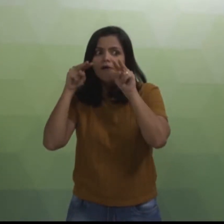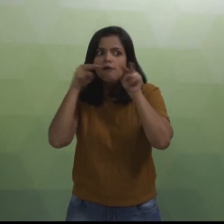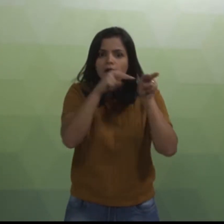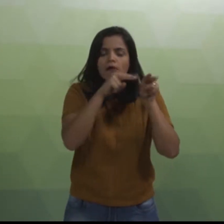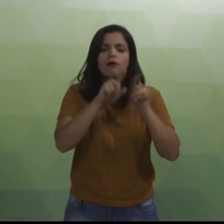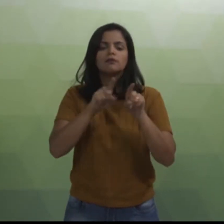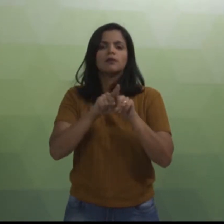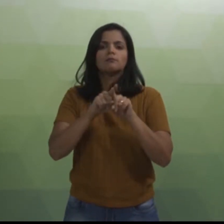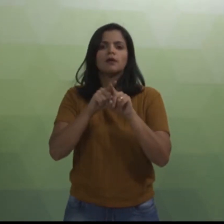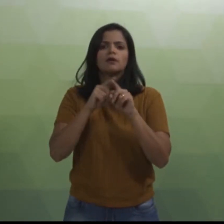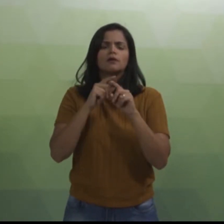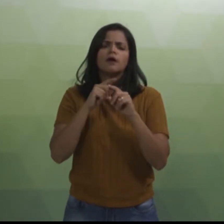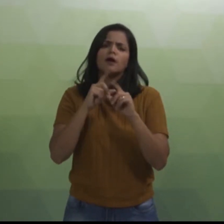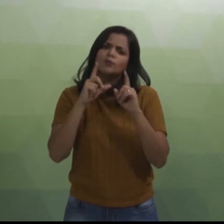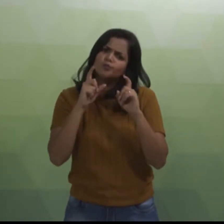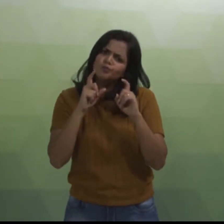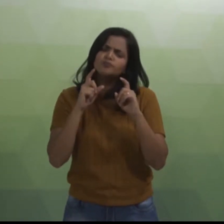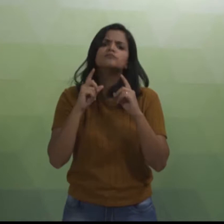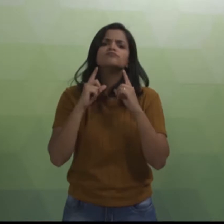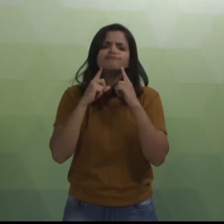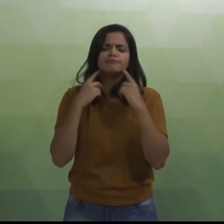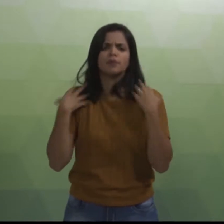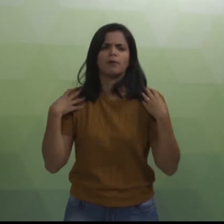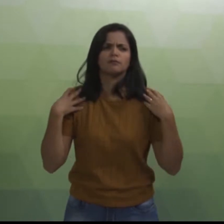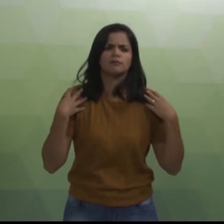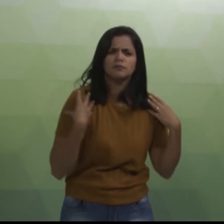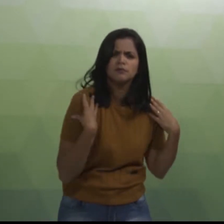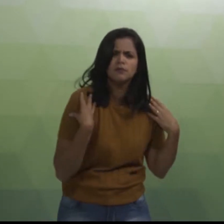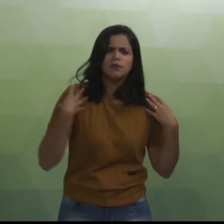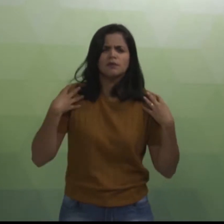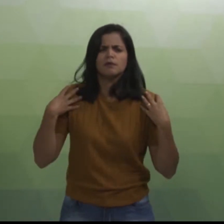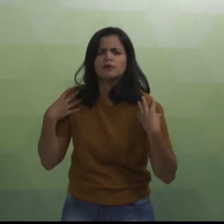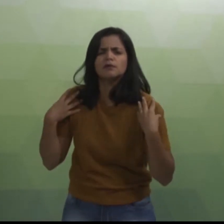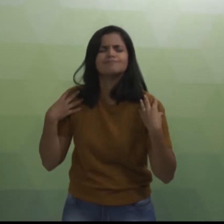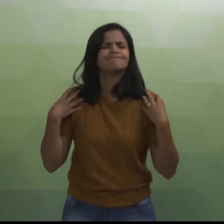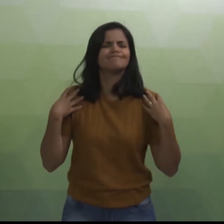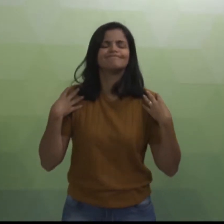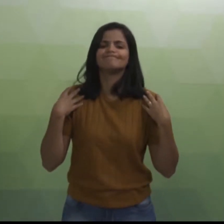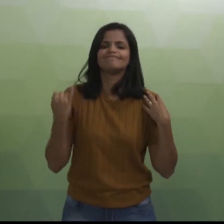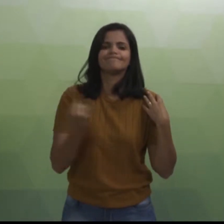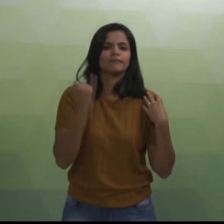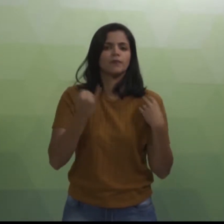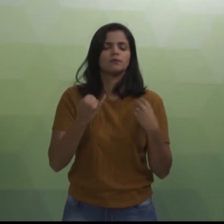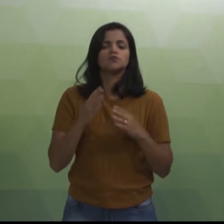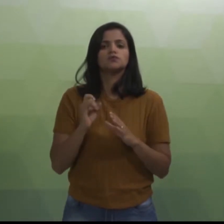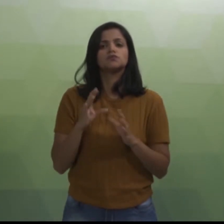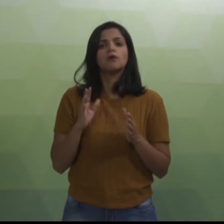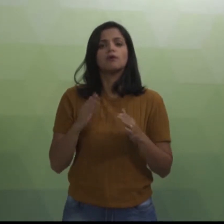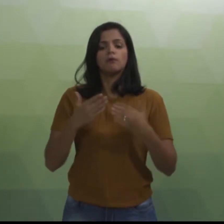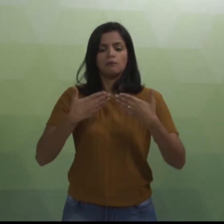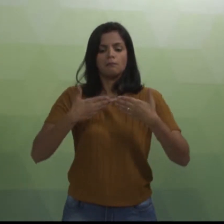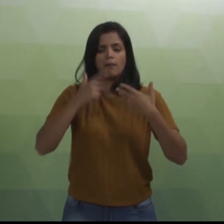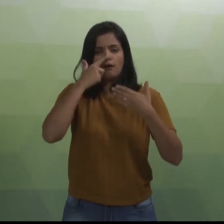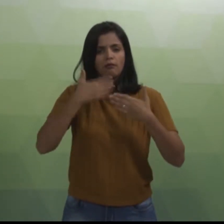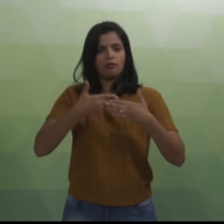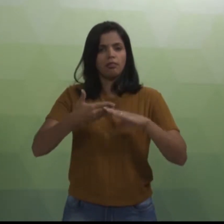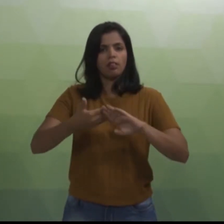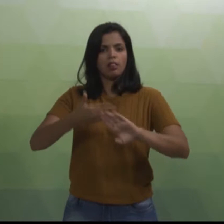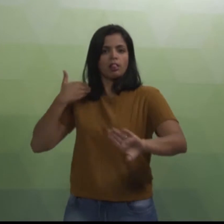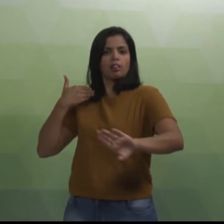incorporação. Por exemplo, o principal, veja aqui, a atenção com o olhar, a marcação do olhar, a